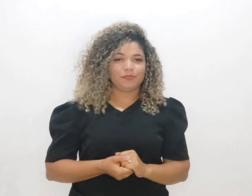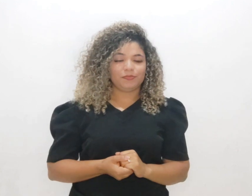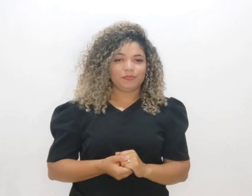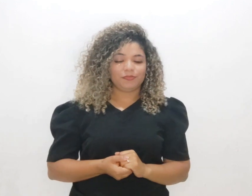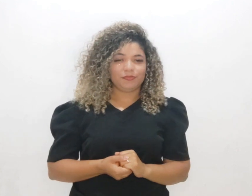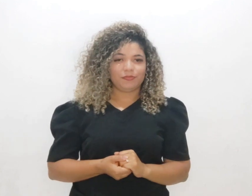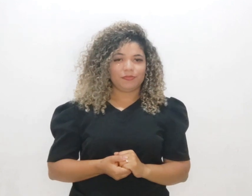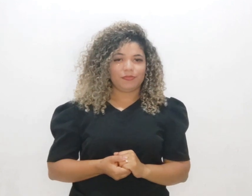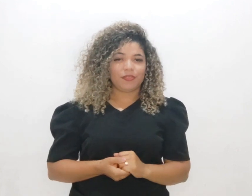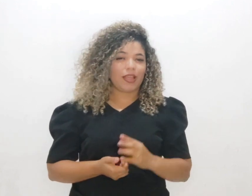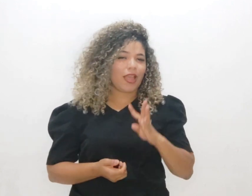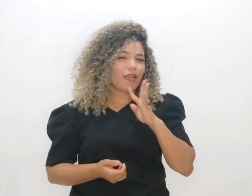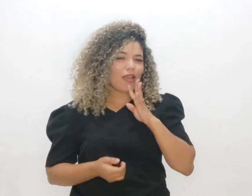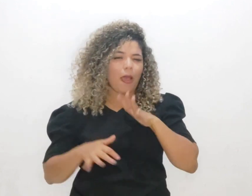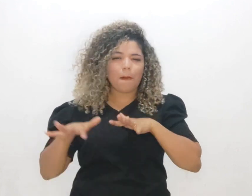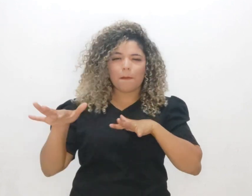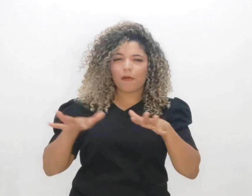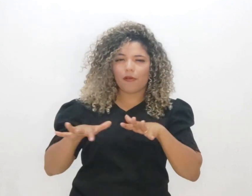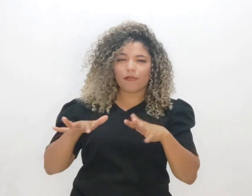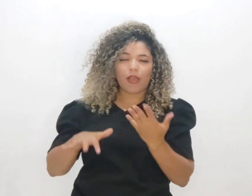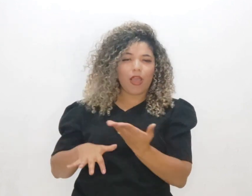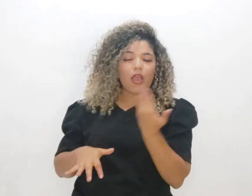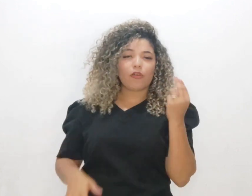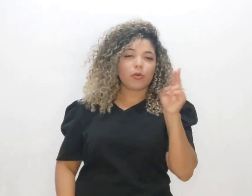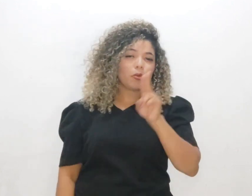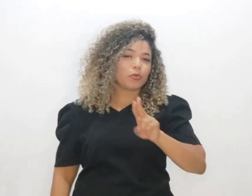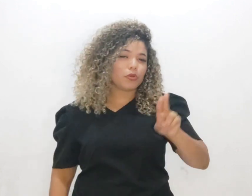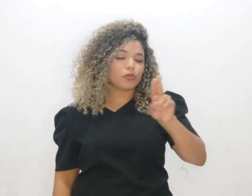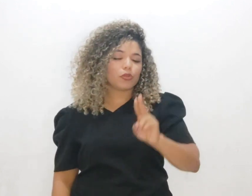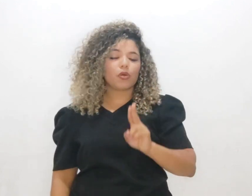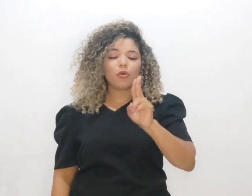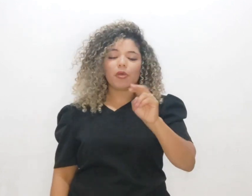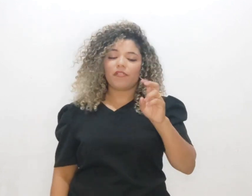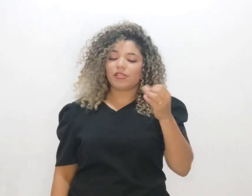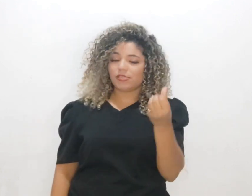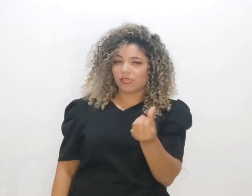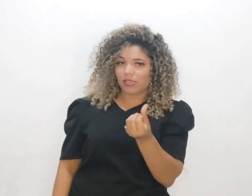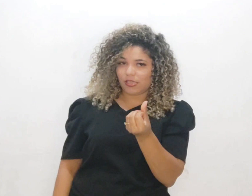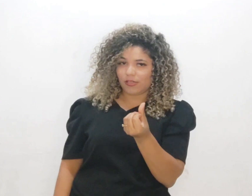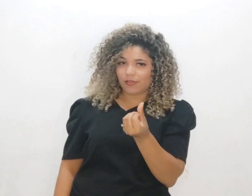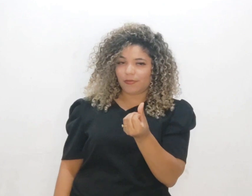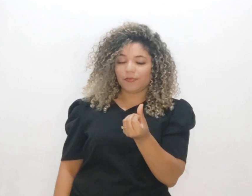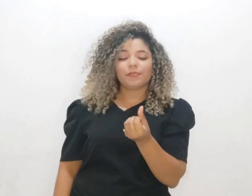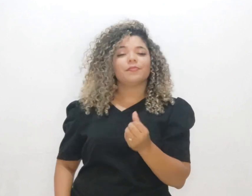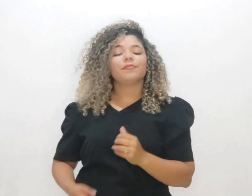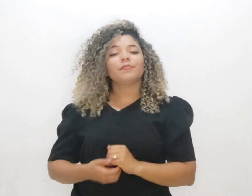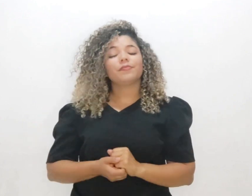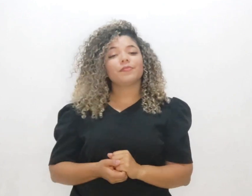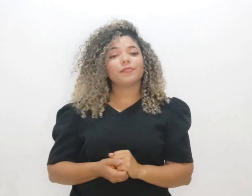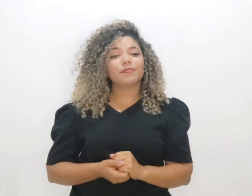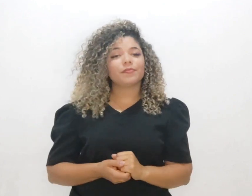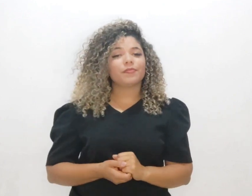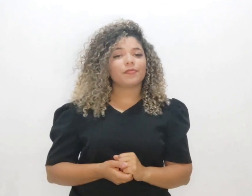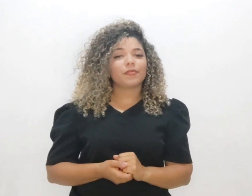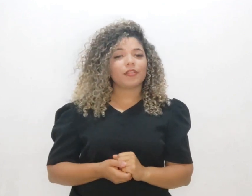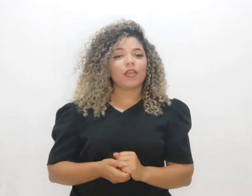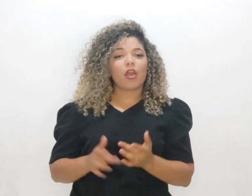E para conhecer o movimento na prática, vamos utilizar o EV6. O EV6 vamos ligá-lo no